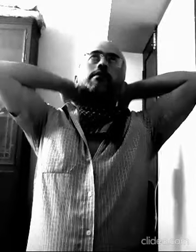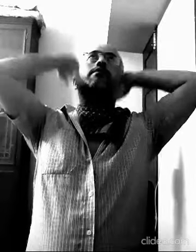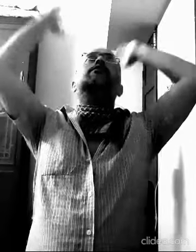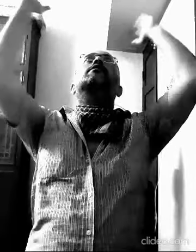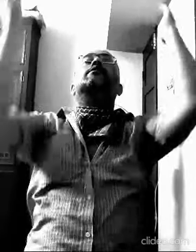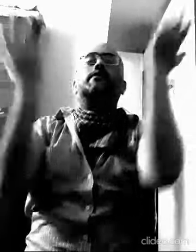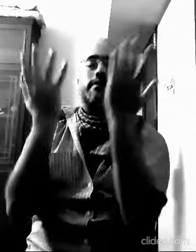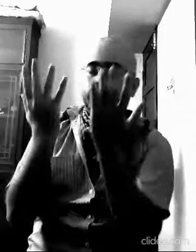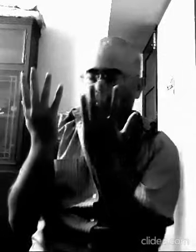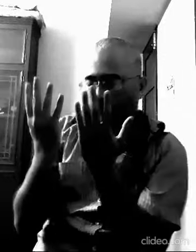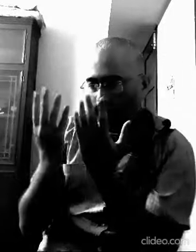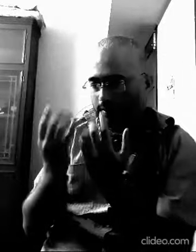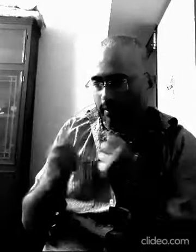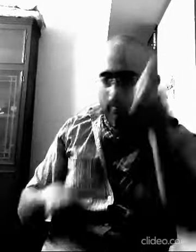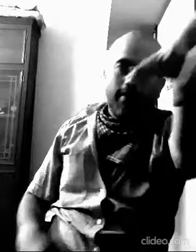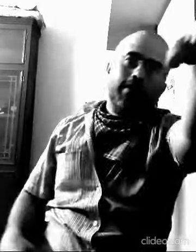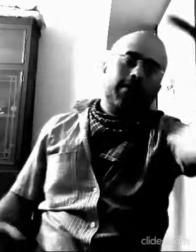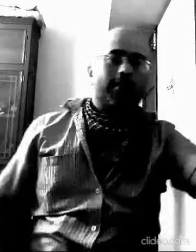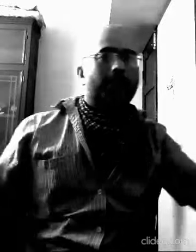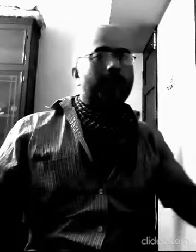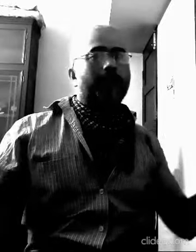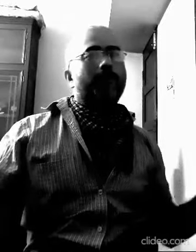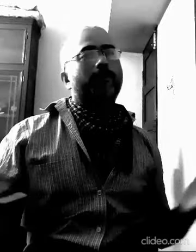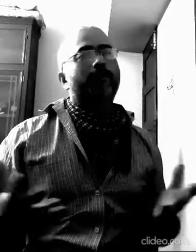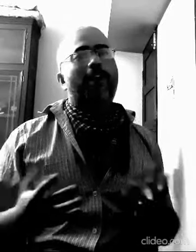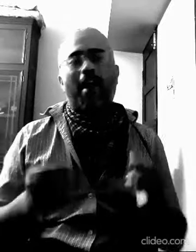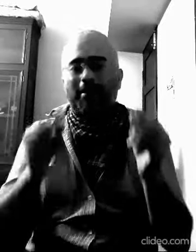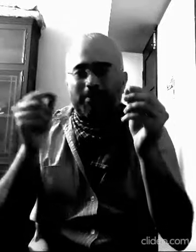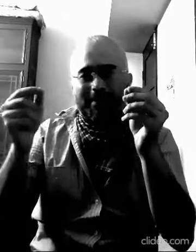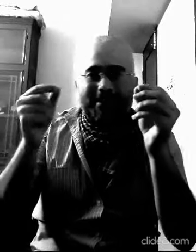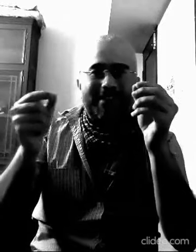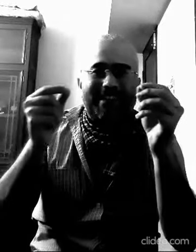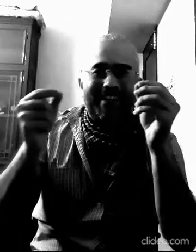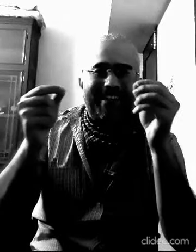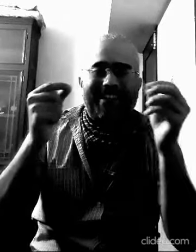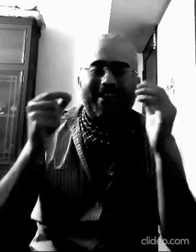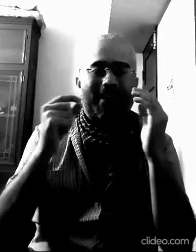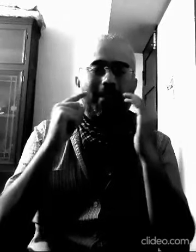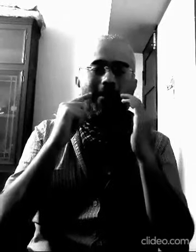பிறந்தே உன்னோடு வளர்ந்தே நீ கொஞ்சம் நாய்க்குட்டி நான் நடி